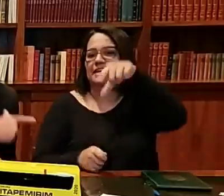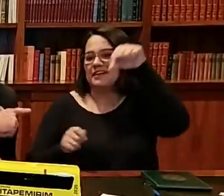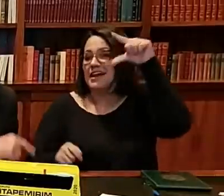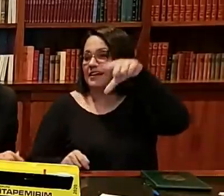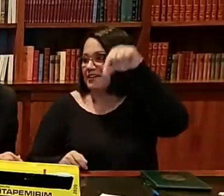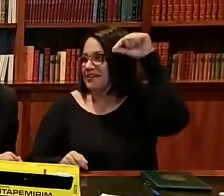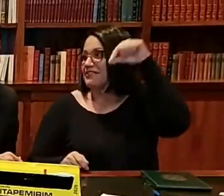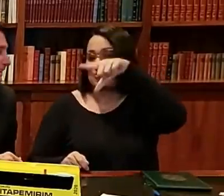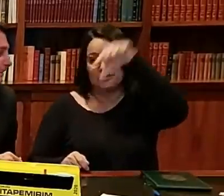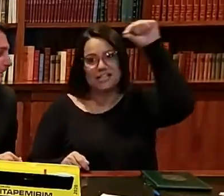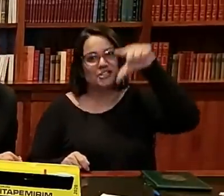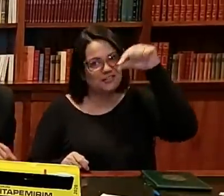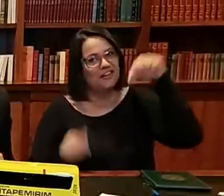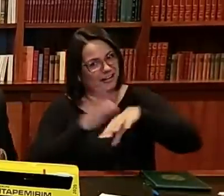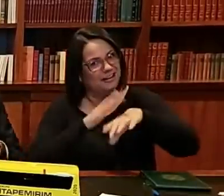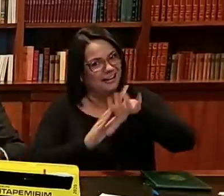Alguém traduz aí?